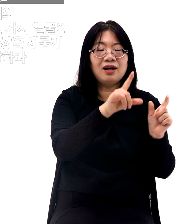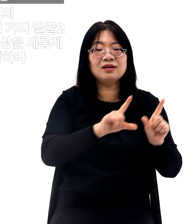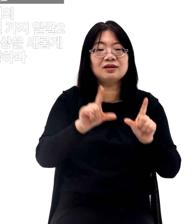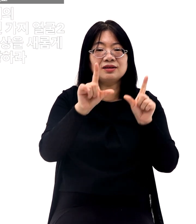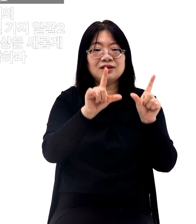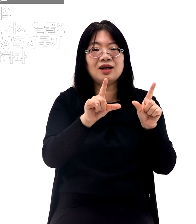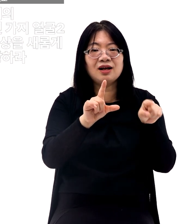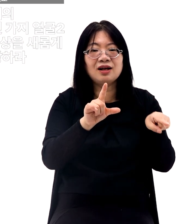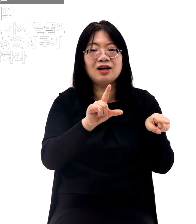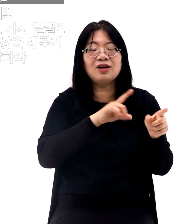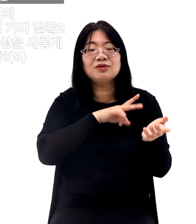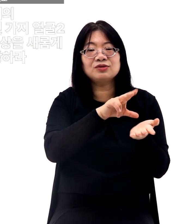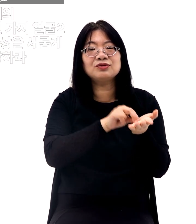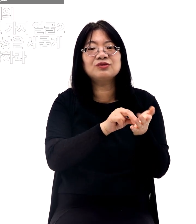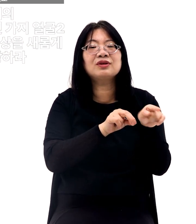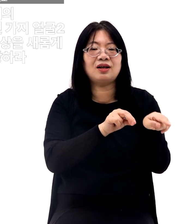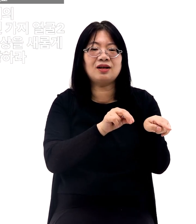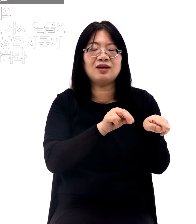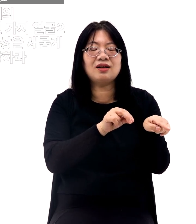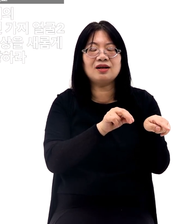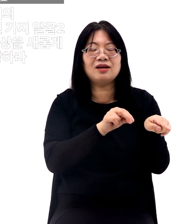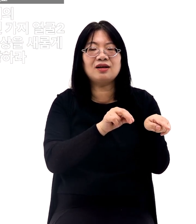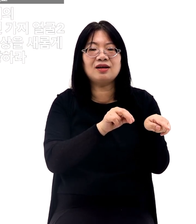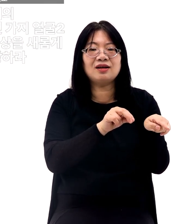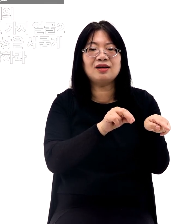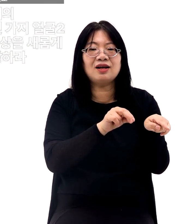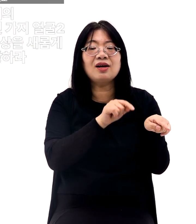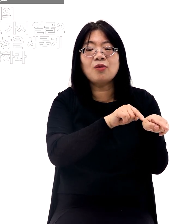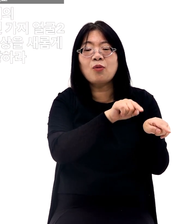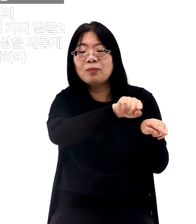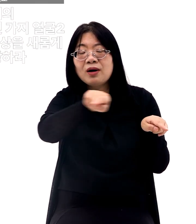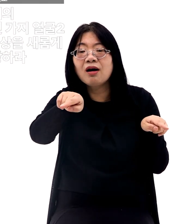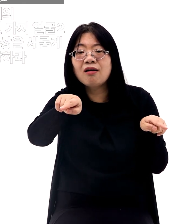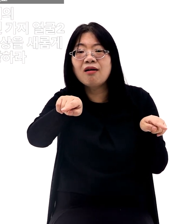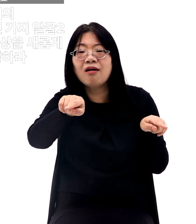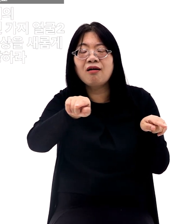삶의 주제가 여기 다 걸려 있어요. 이거 비껴서